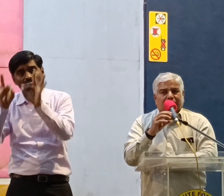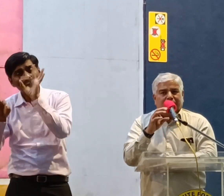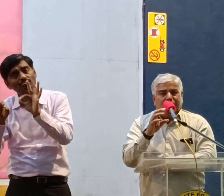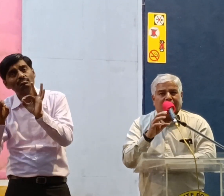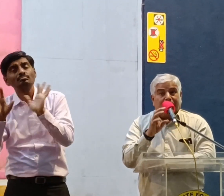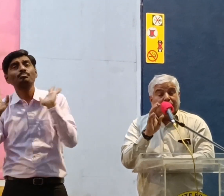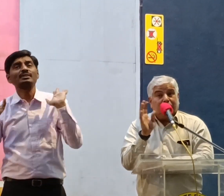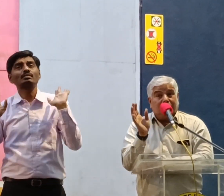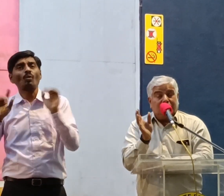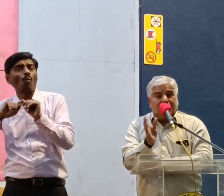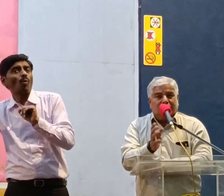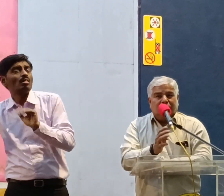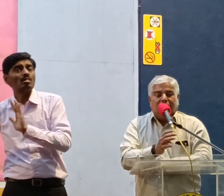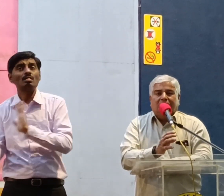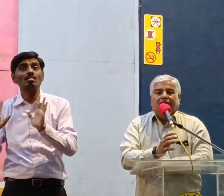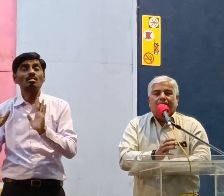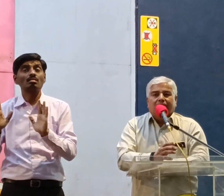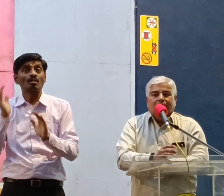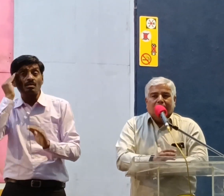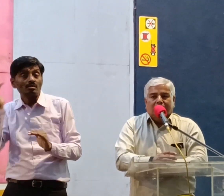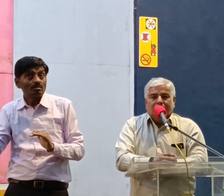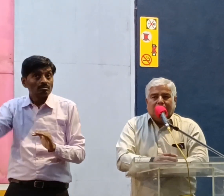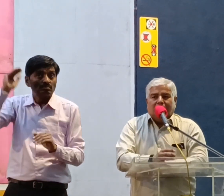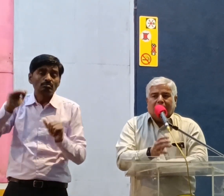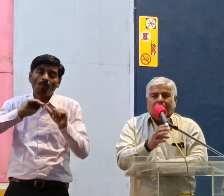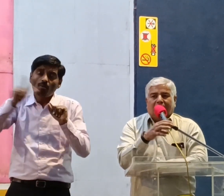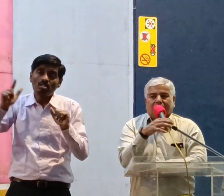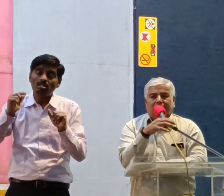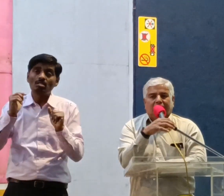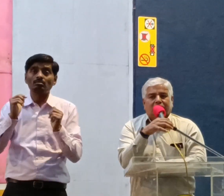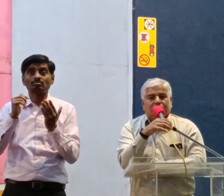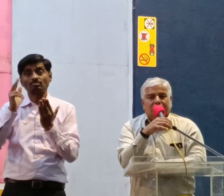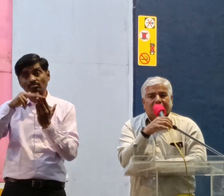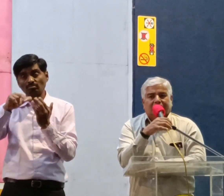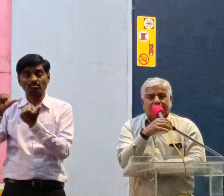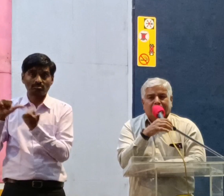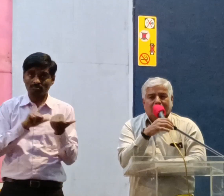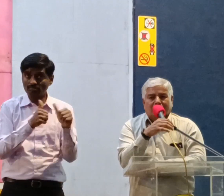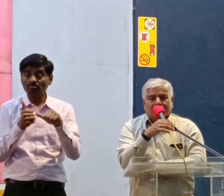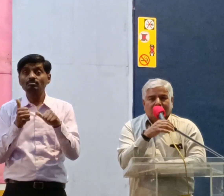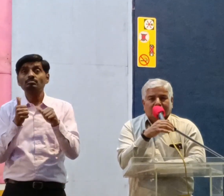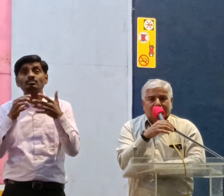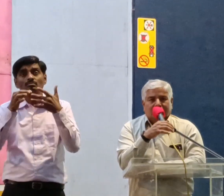તો પૂરેપૂરું રિવિઝન જરૂરી છે, પણ નબળા વિદ્યાર્થીઓએ